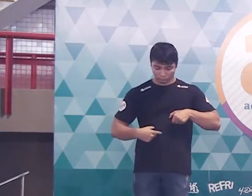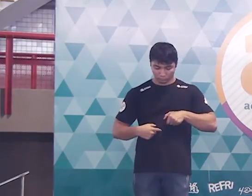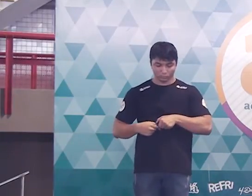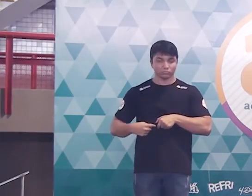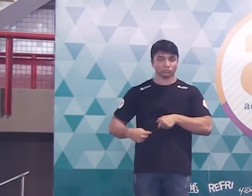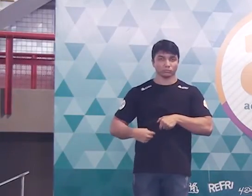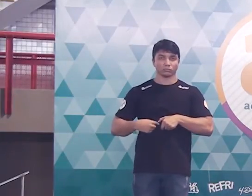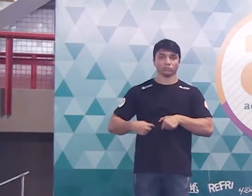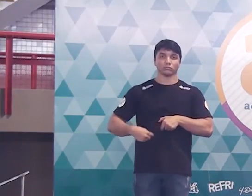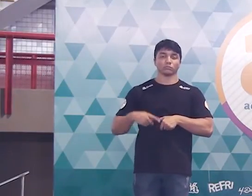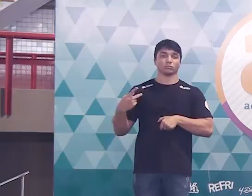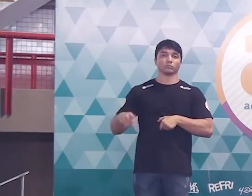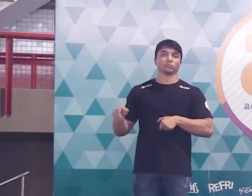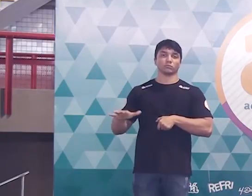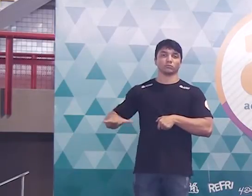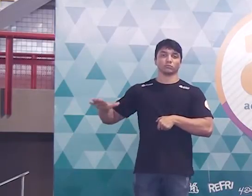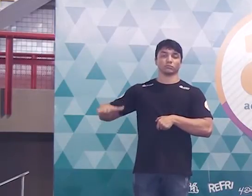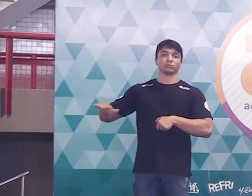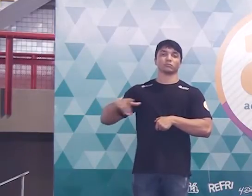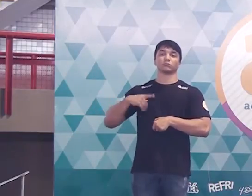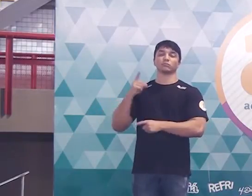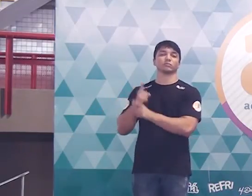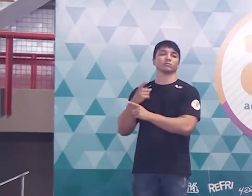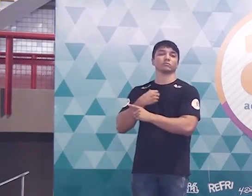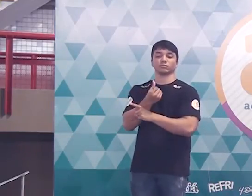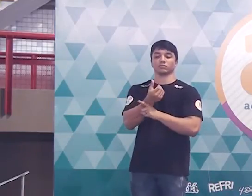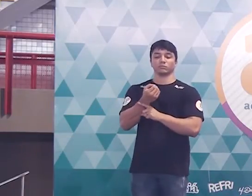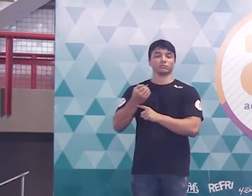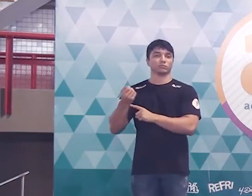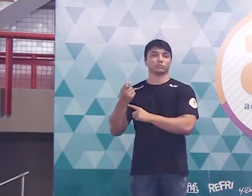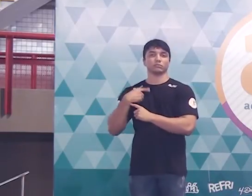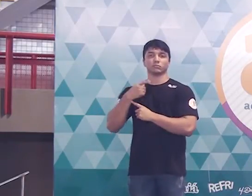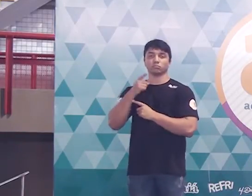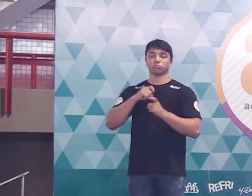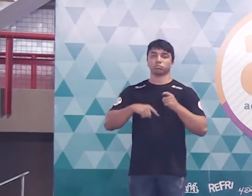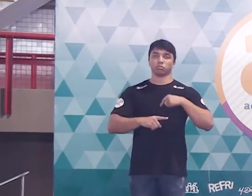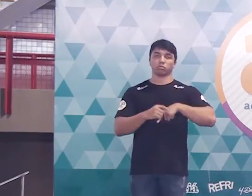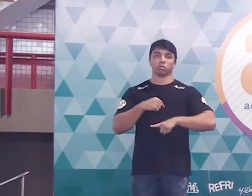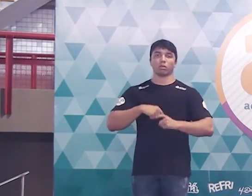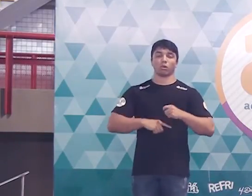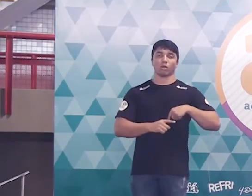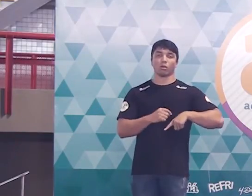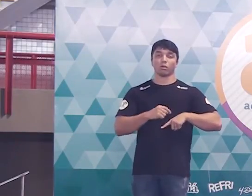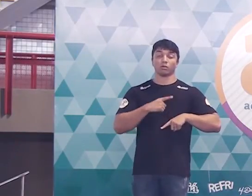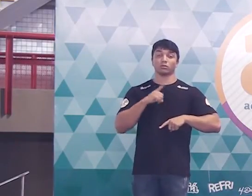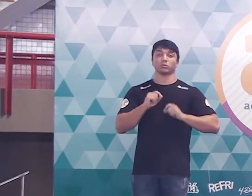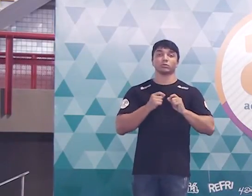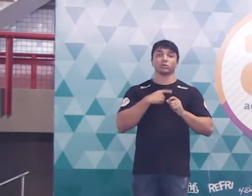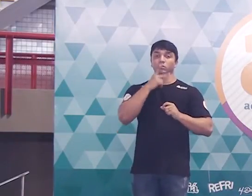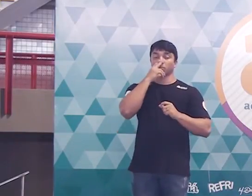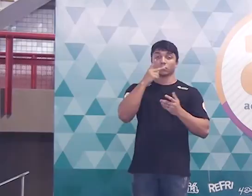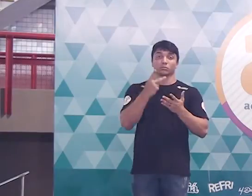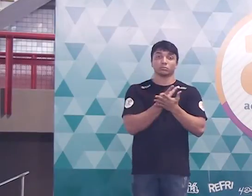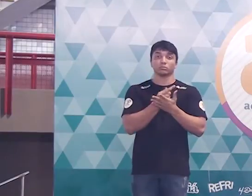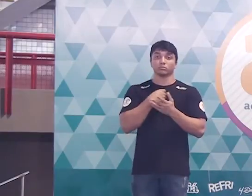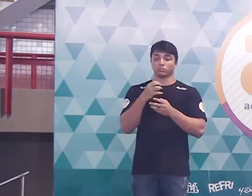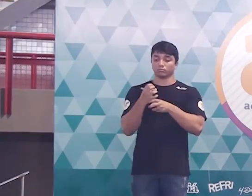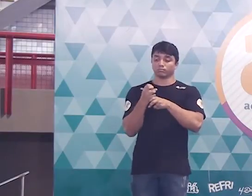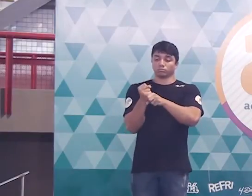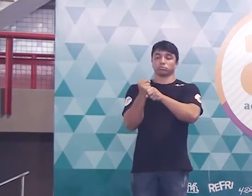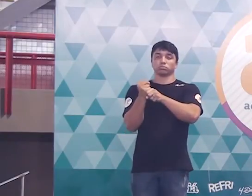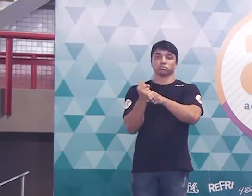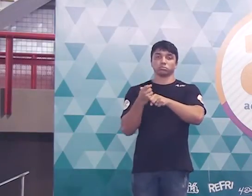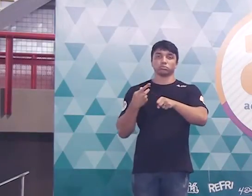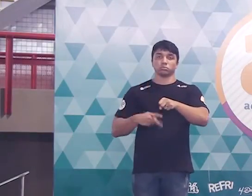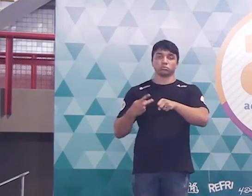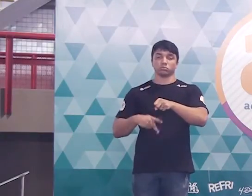tubo digestório de uma criança, você ter mais de 600 lombrigas. Aquilo ali, pessoal, gera uma oclusão no